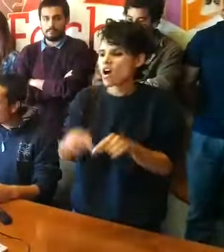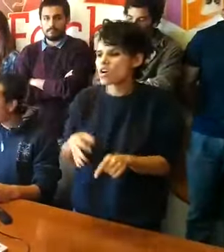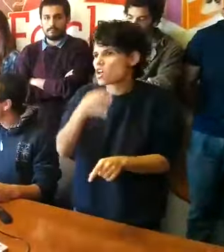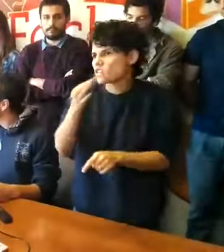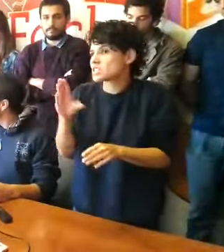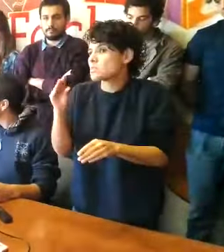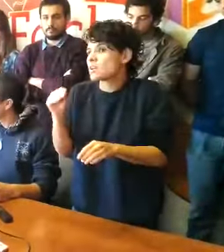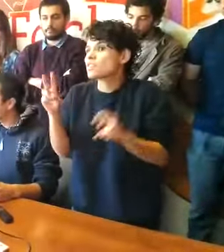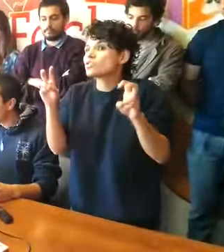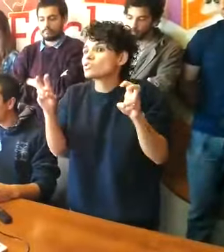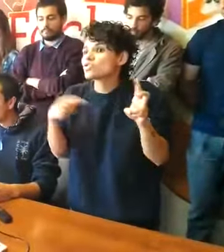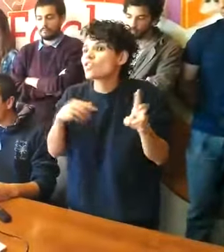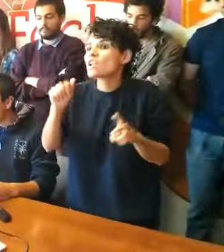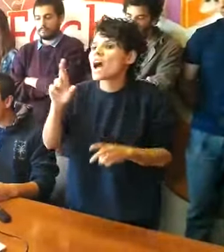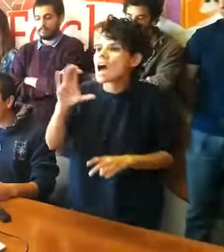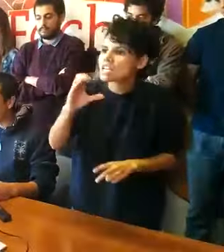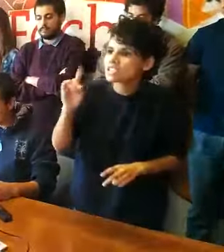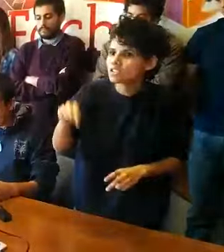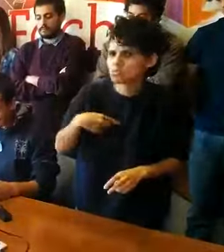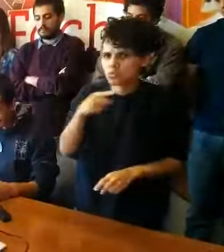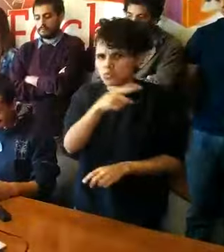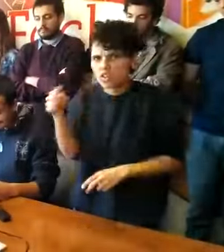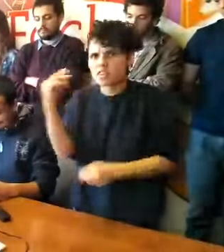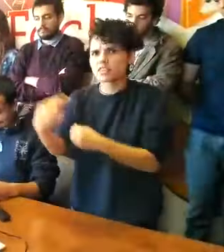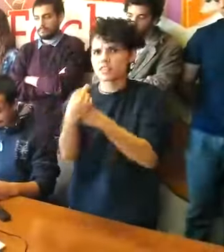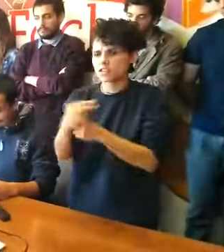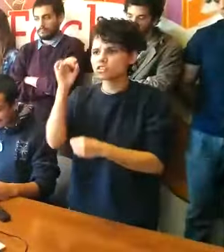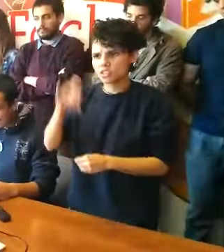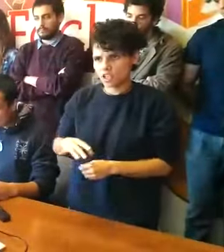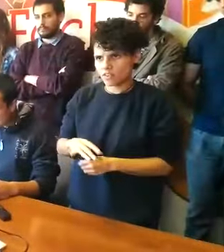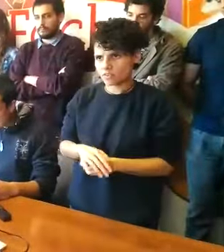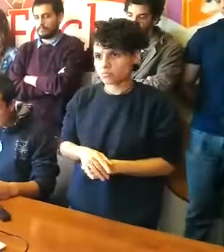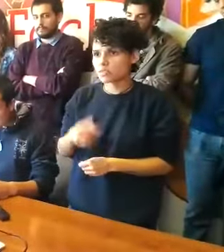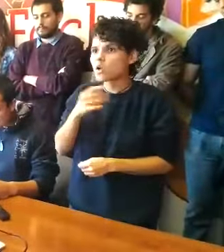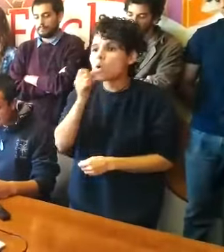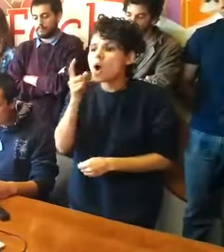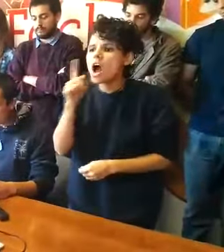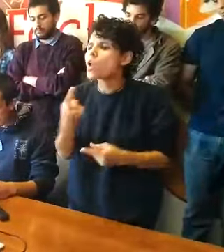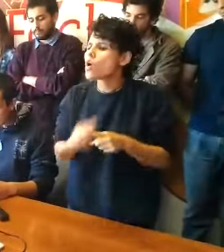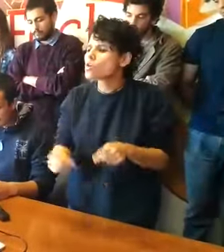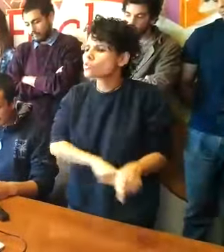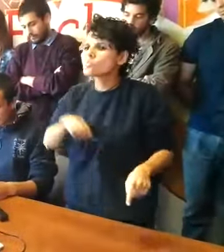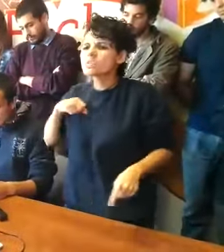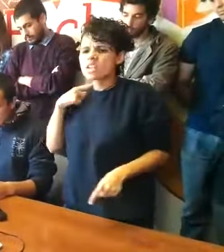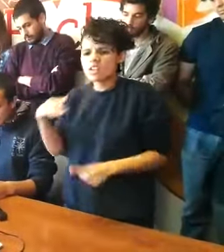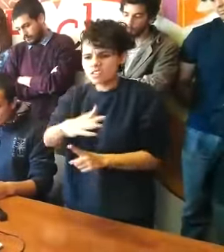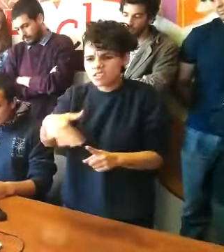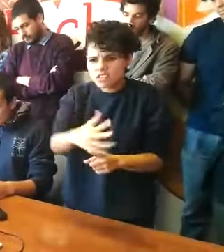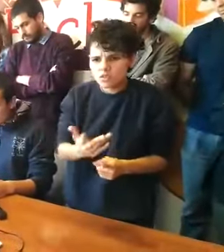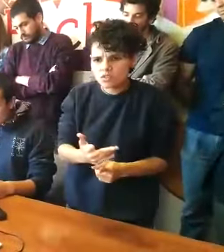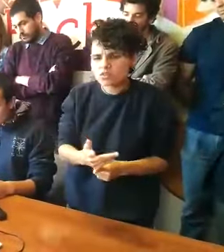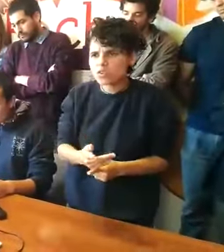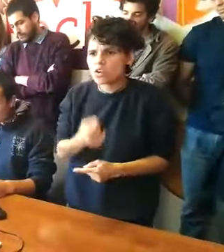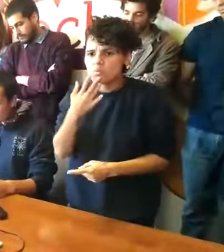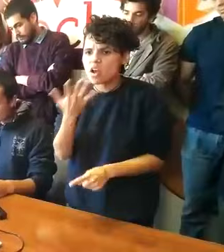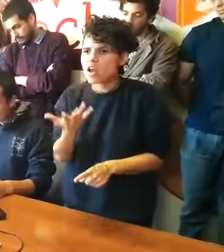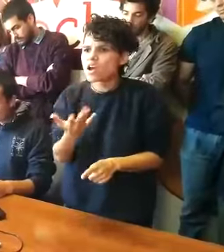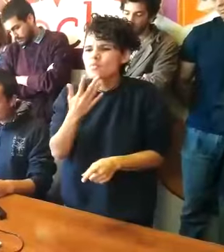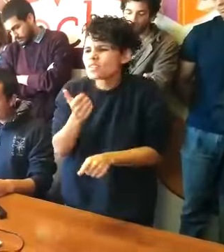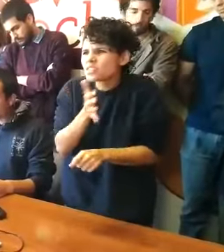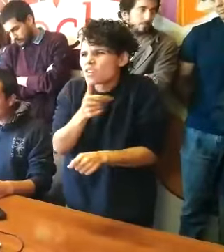una palabra de la universidad, así como están ustedes todos testigos esta vez. Y la humillante situación de su comunidad, por un patético manejo de